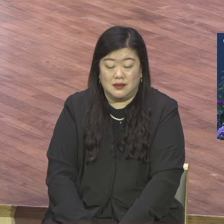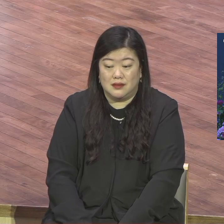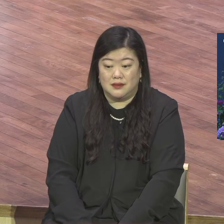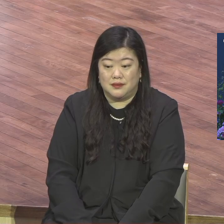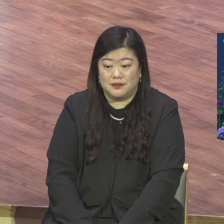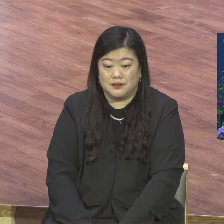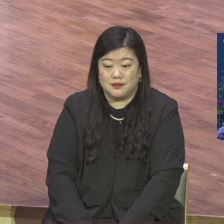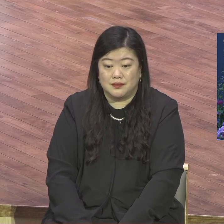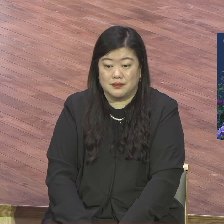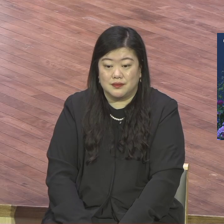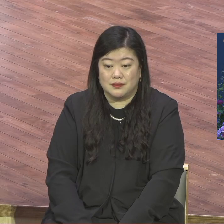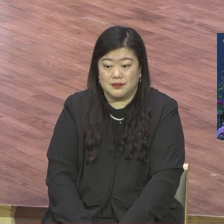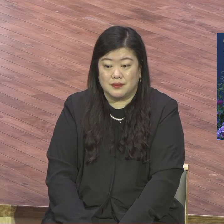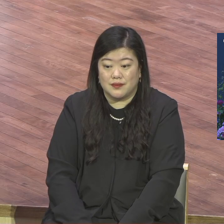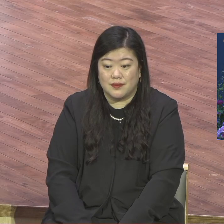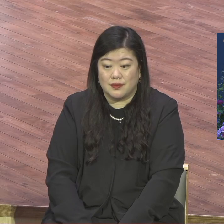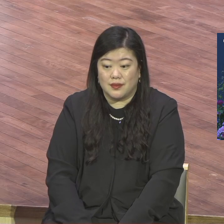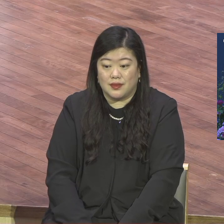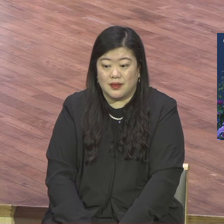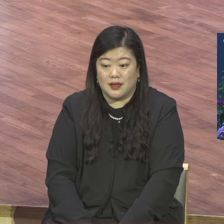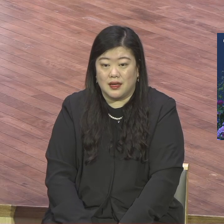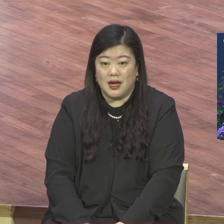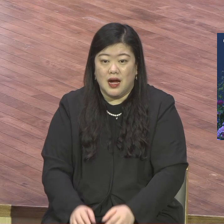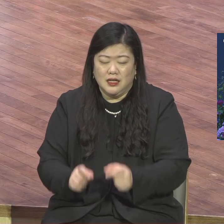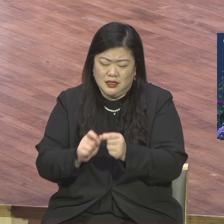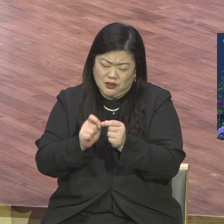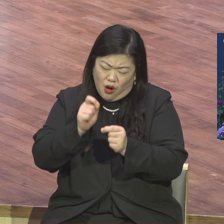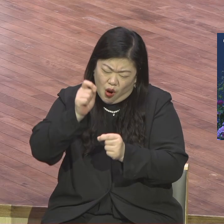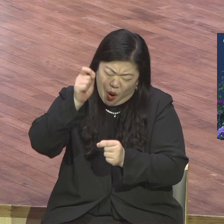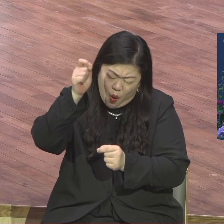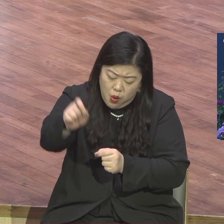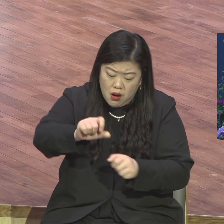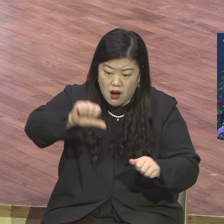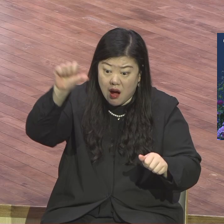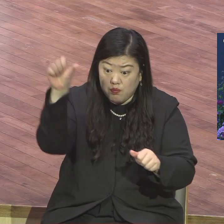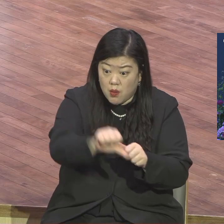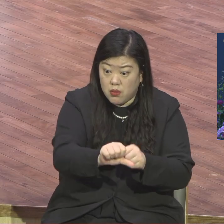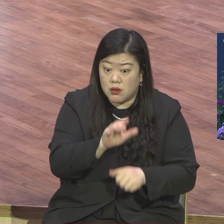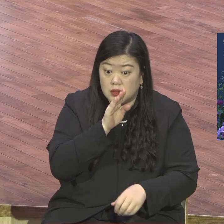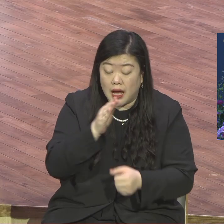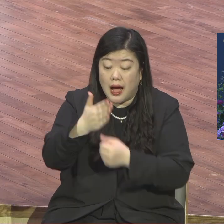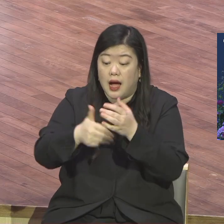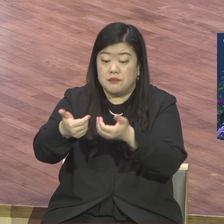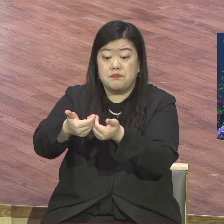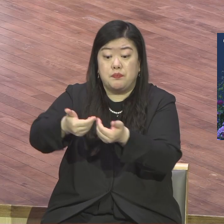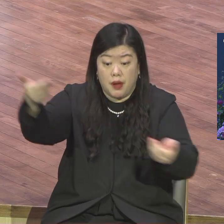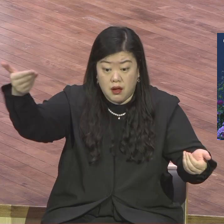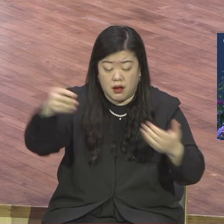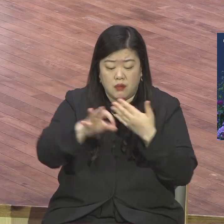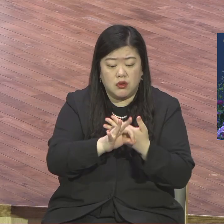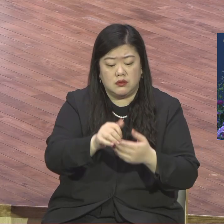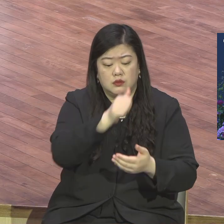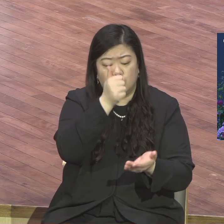가만히 놔두면 12가지 고통을 받다가 영원한 멸망길로 갈 수밖에 없는 운명 속에 빠져버렸다.